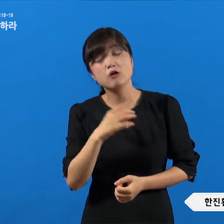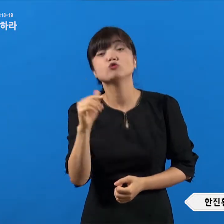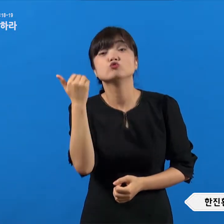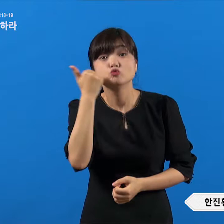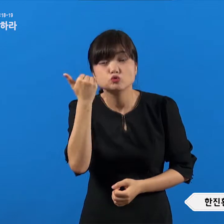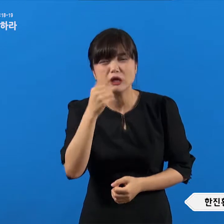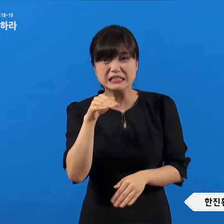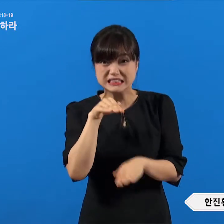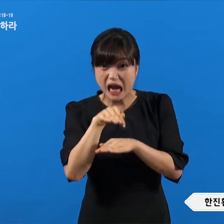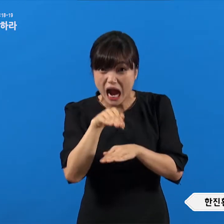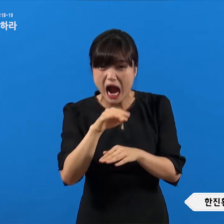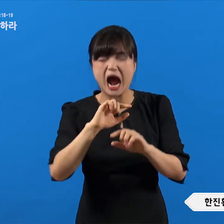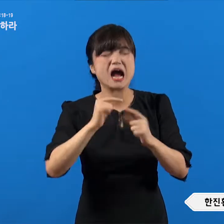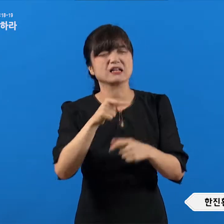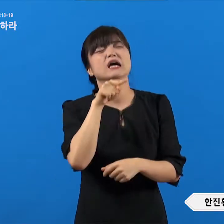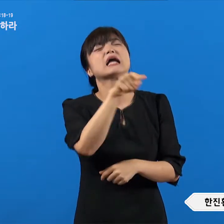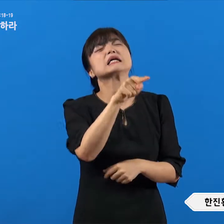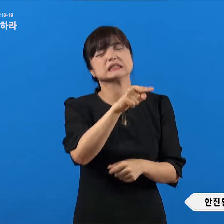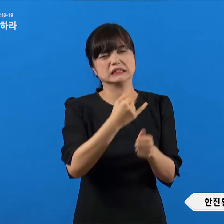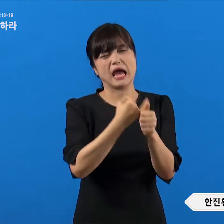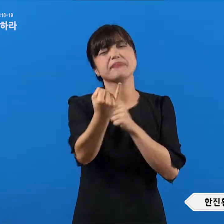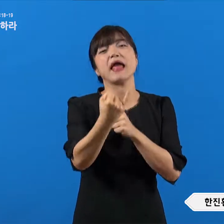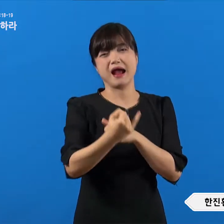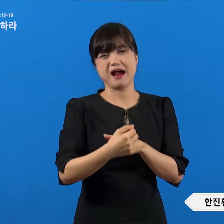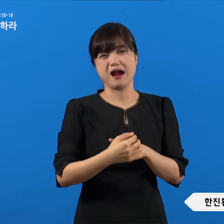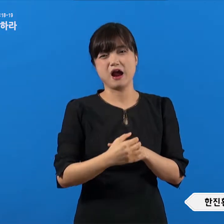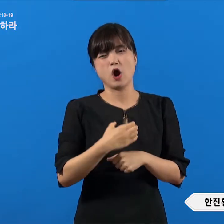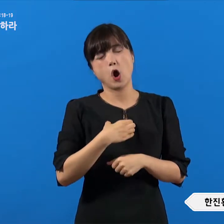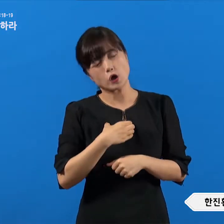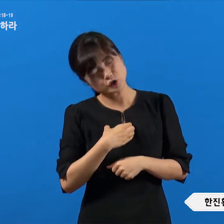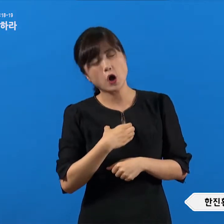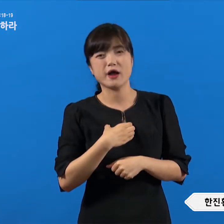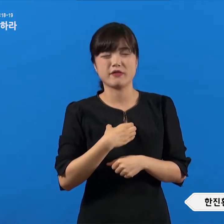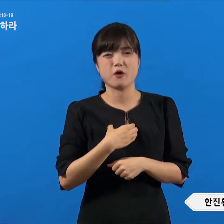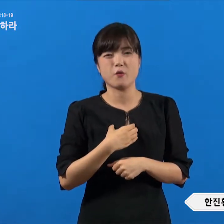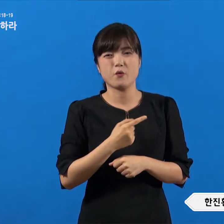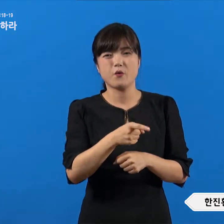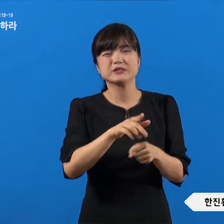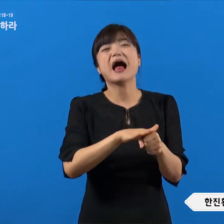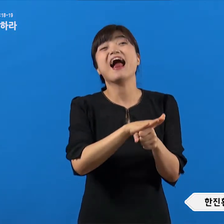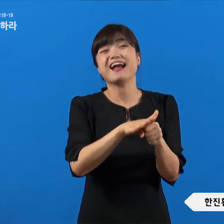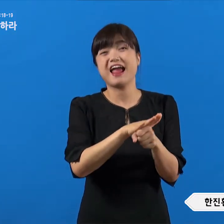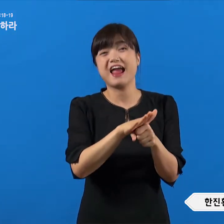것은 차가 아니고 당신이야. 여보 사랑해.